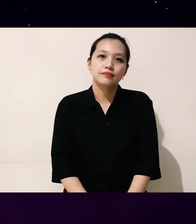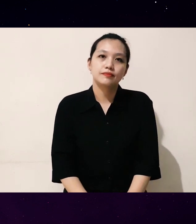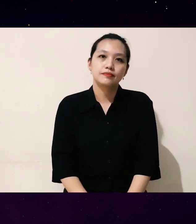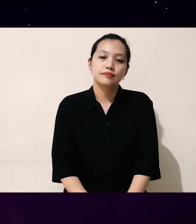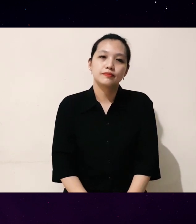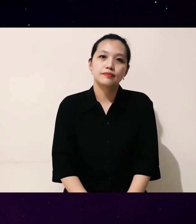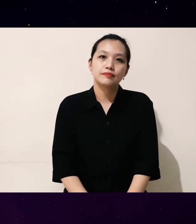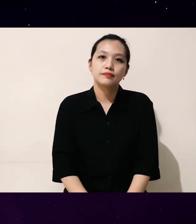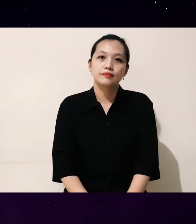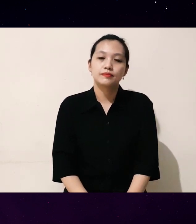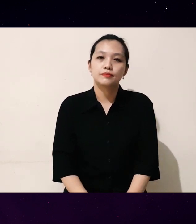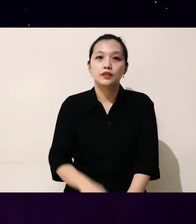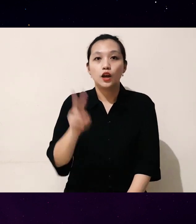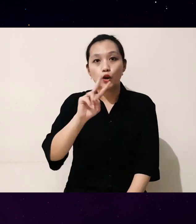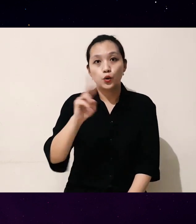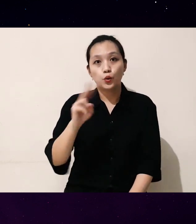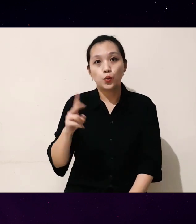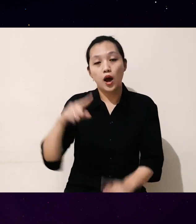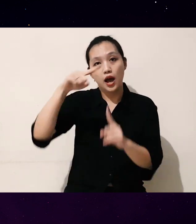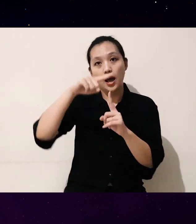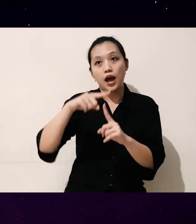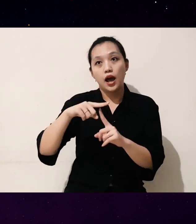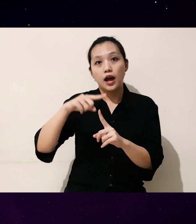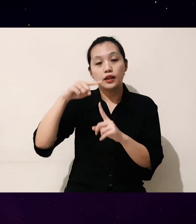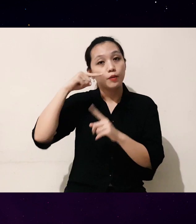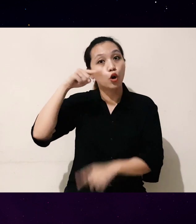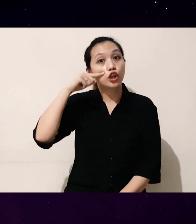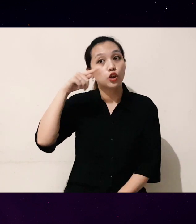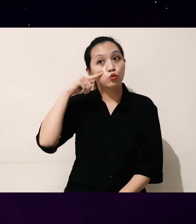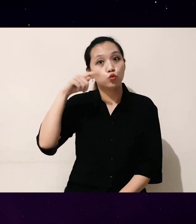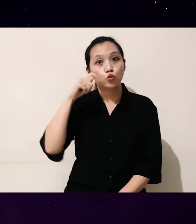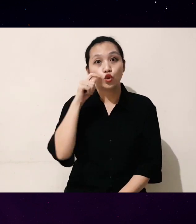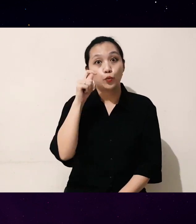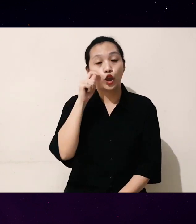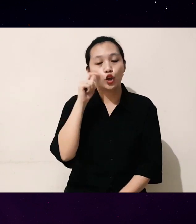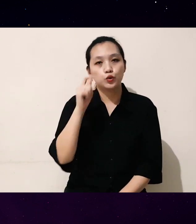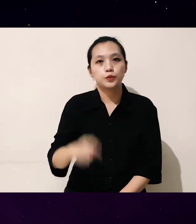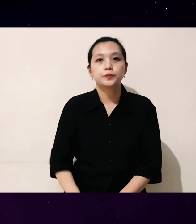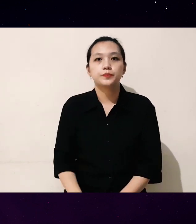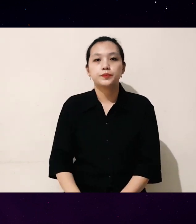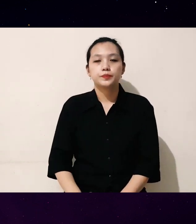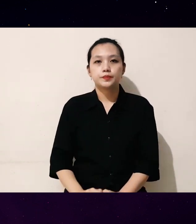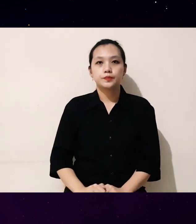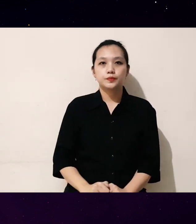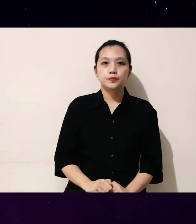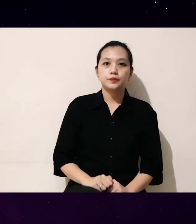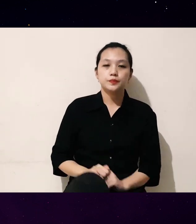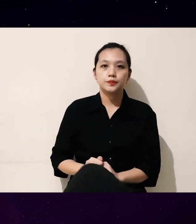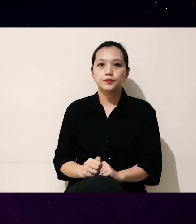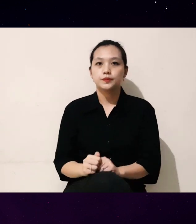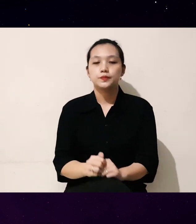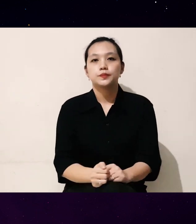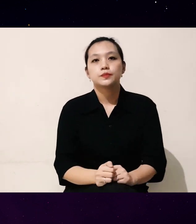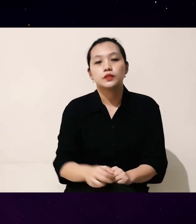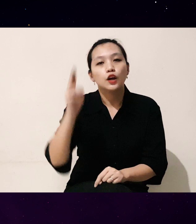kita. Oleh karena itu, ini yang Tuhan berikan kepada kita. 2 Timotius pasal 1 ayat 7.